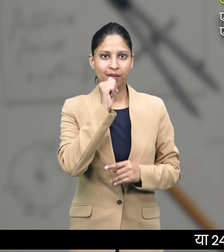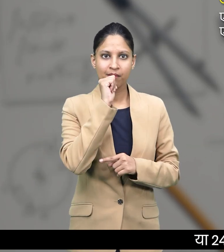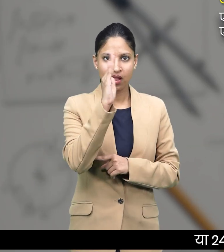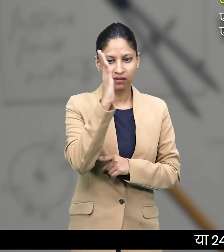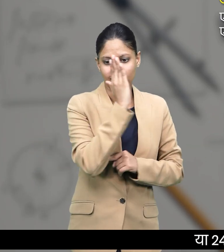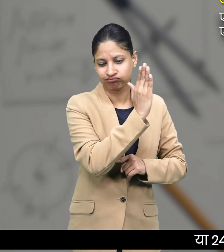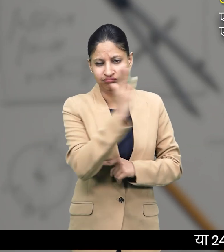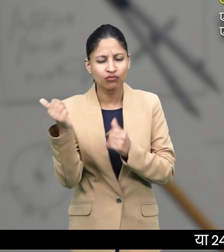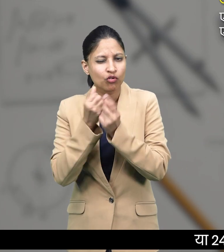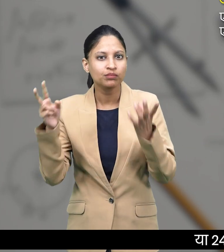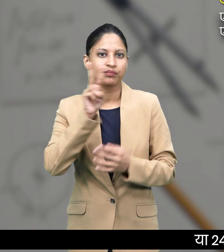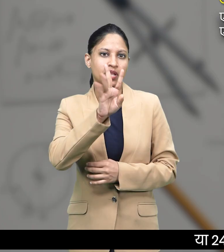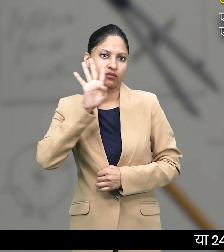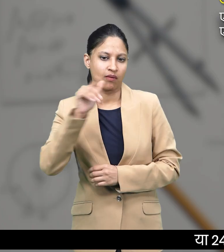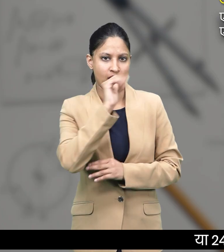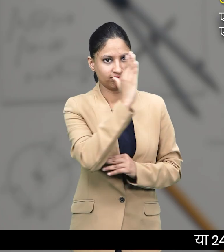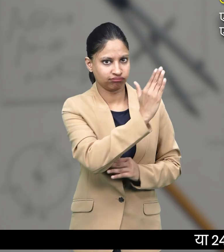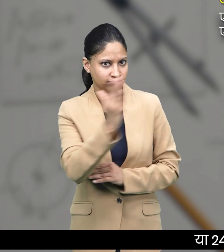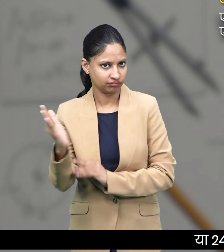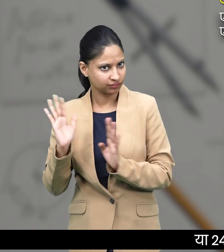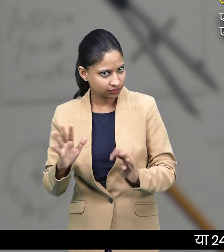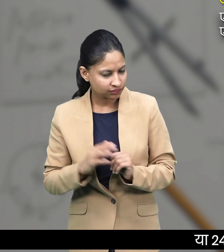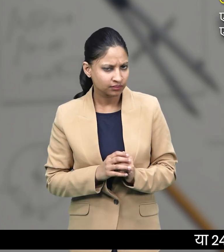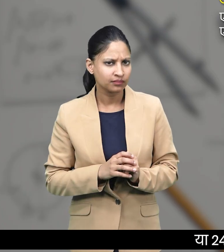या 24 पाण्याच्या बाटल्या पहा.